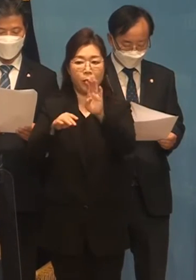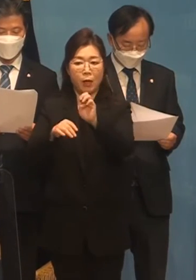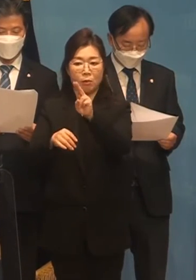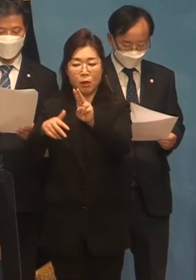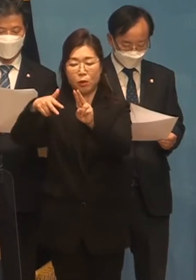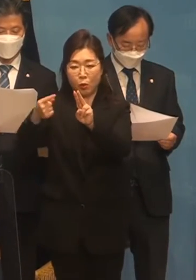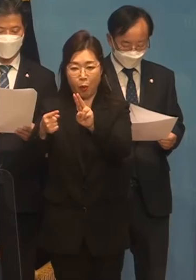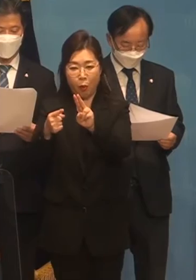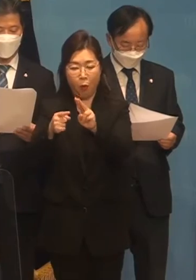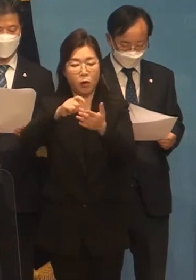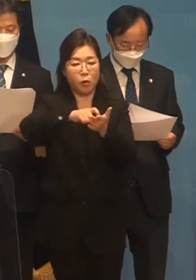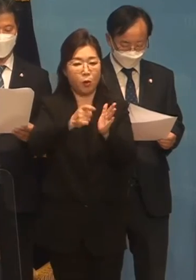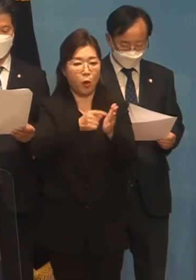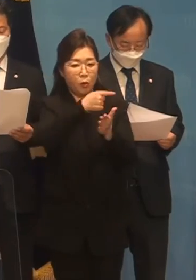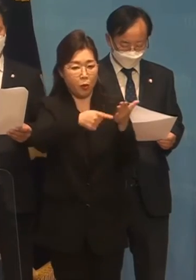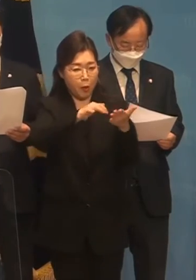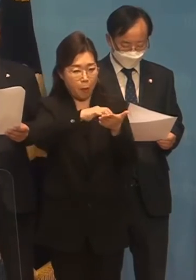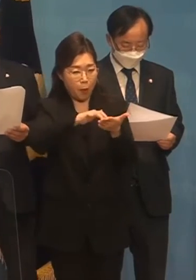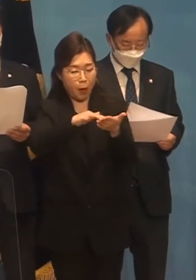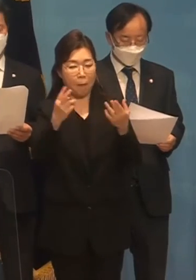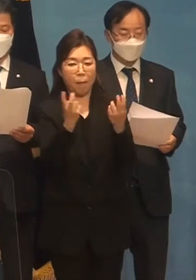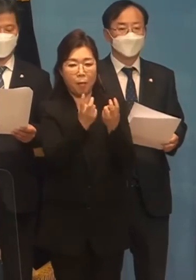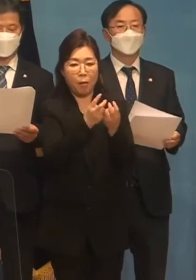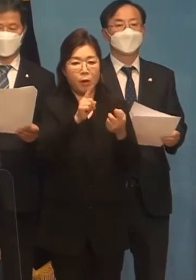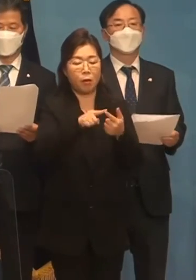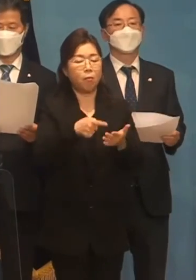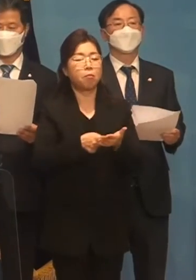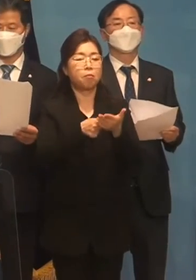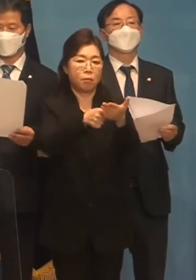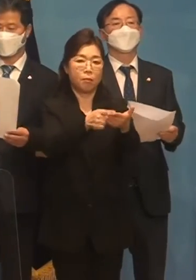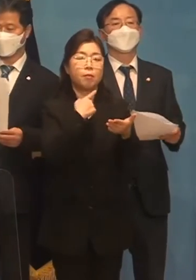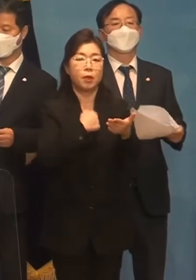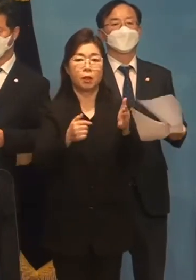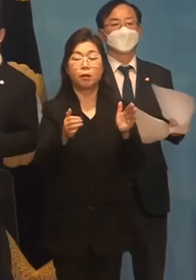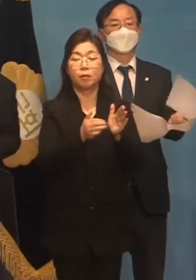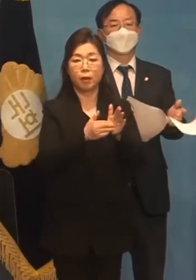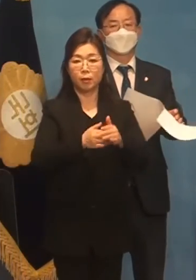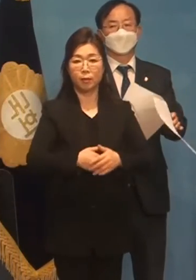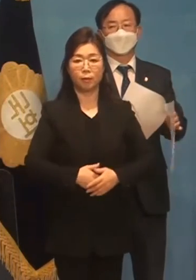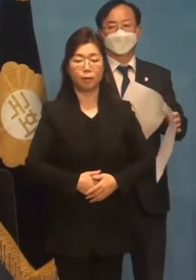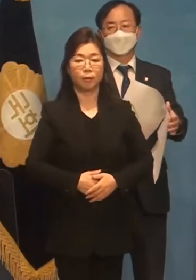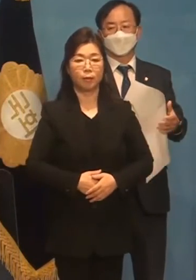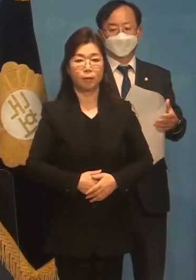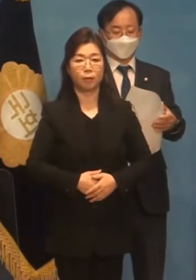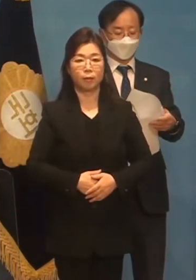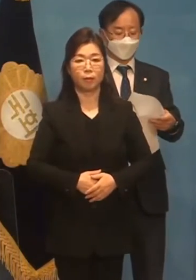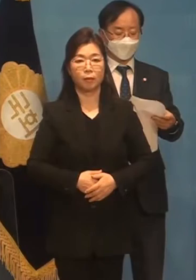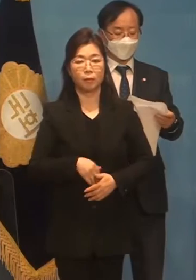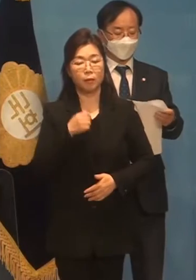42조 원에 달하는 손실 보상의 재원 규모를 제시하기도 하였습니다.